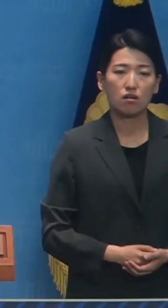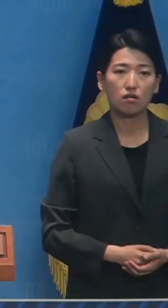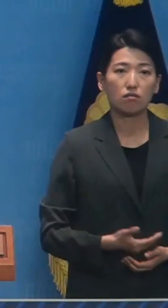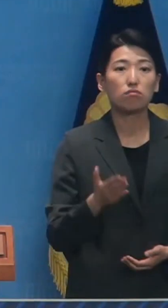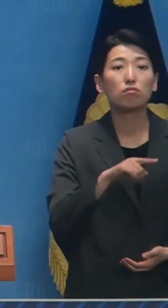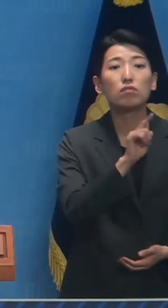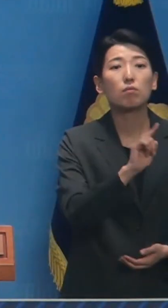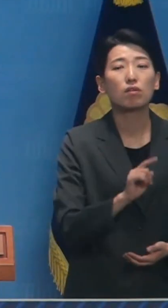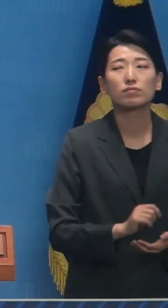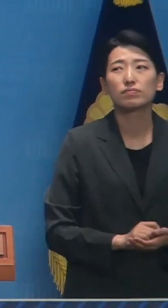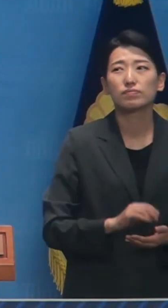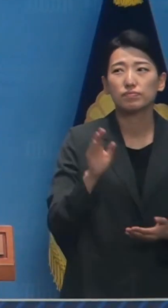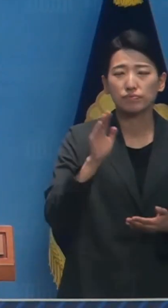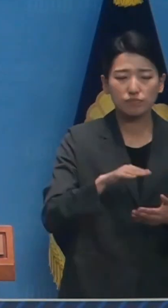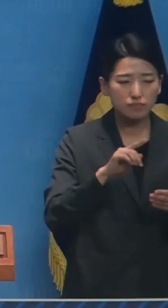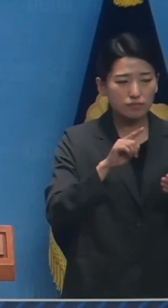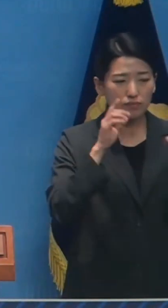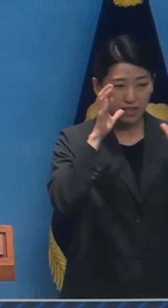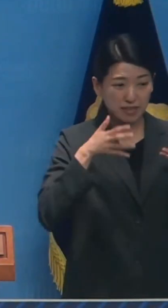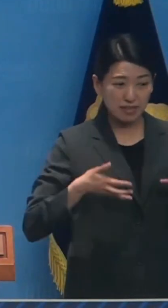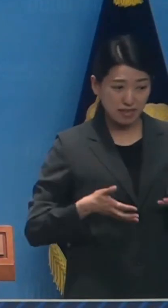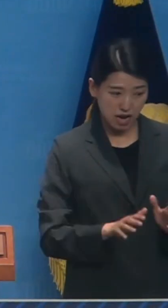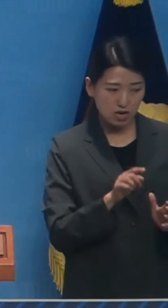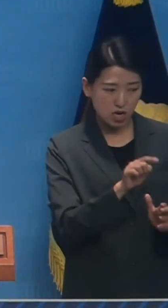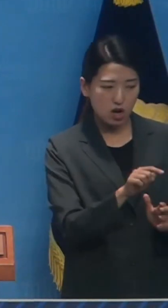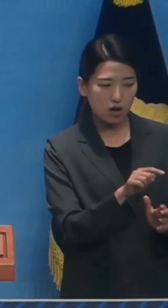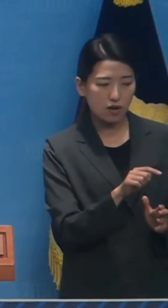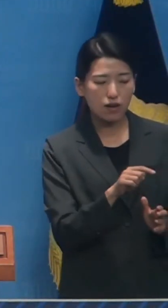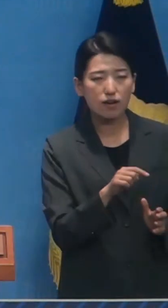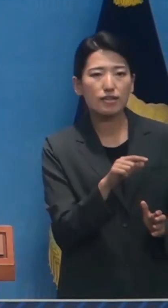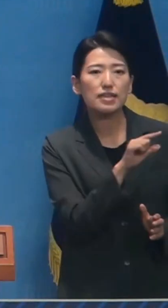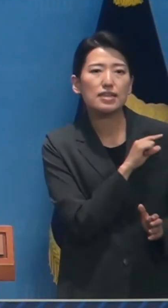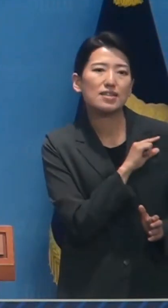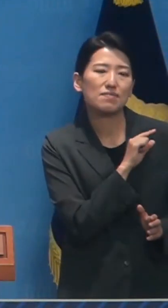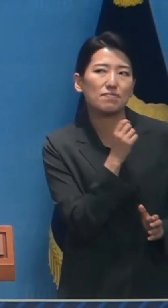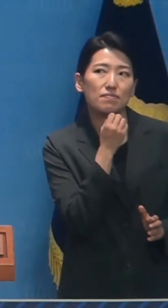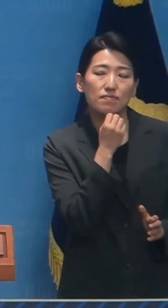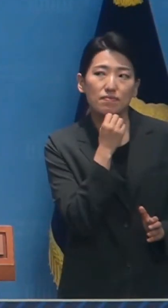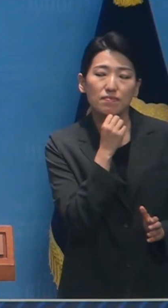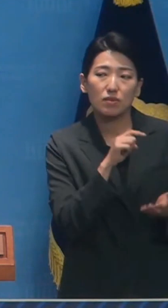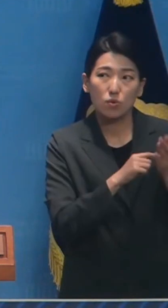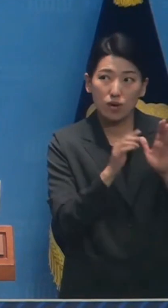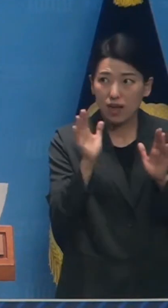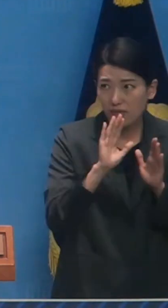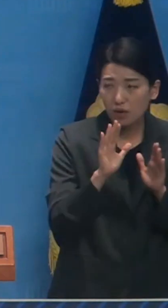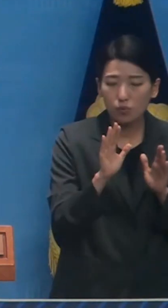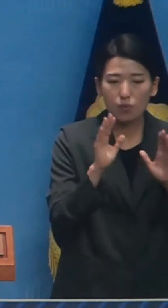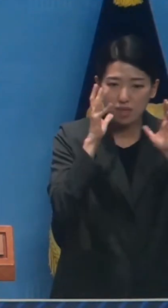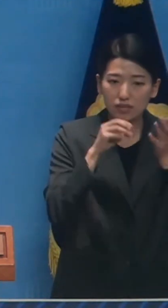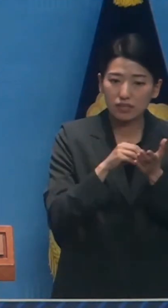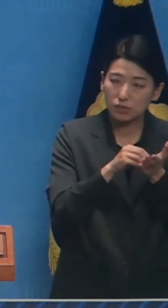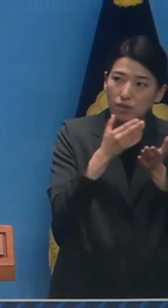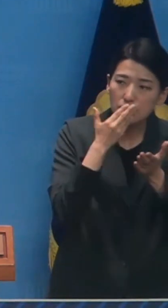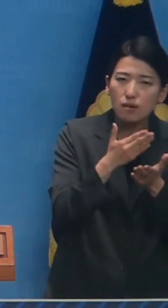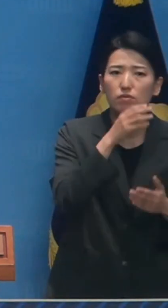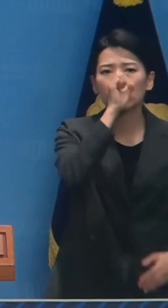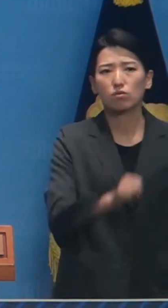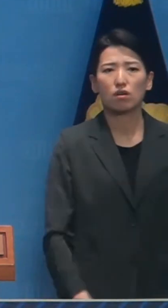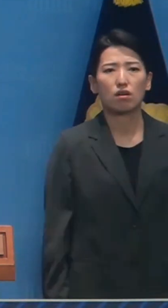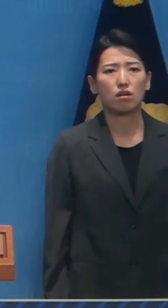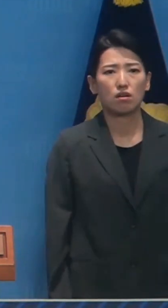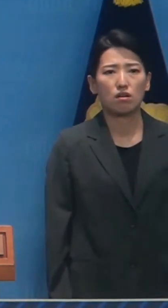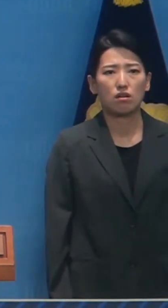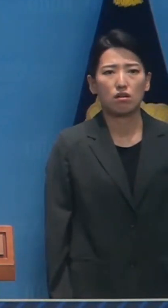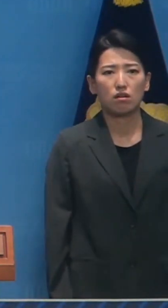인명 출산 제도가 있었으면 그 편리성 때문에 인명 출산을 했을 것입니다. 보호출산제는 유기를